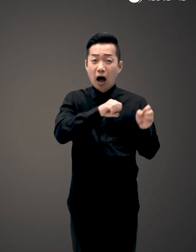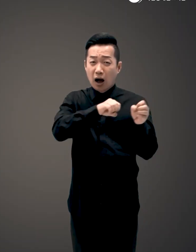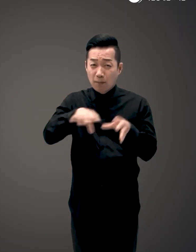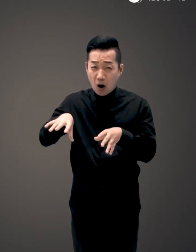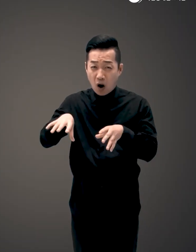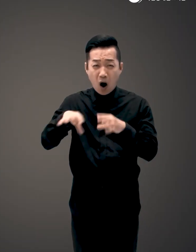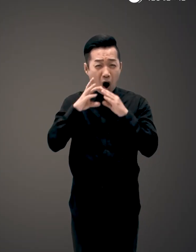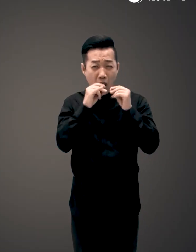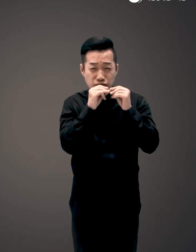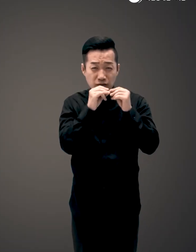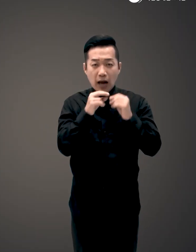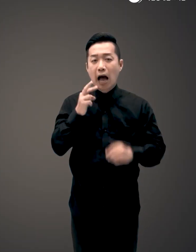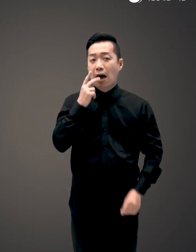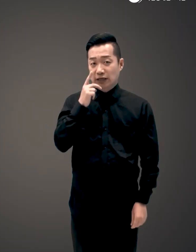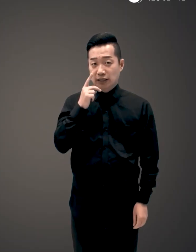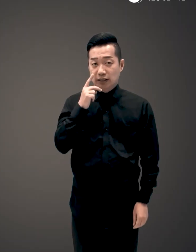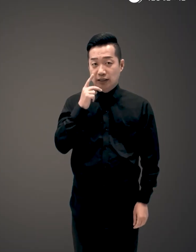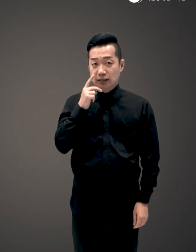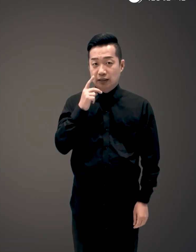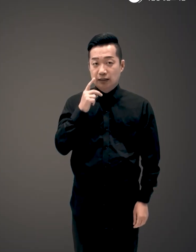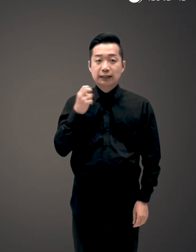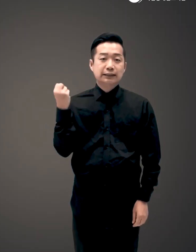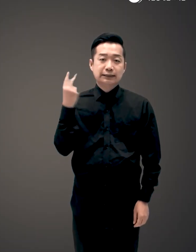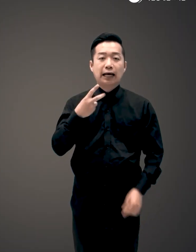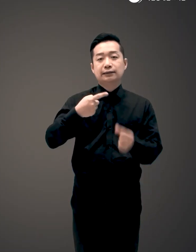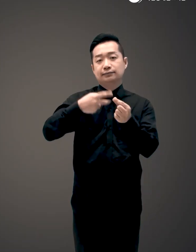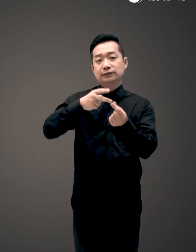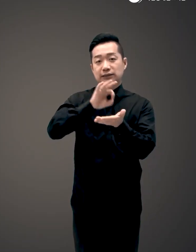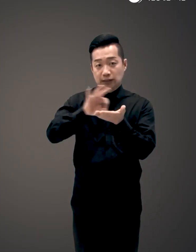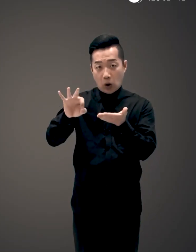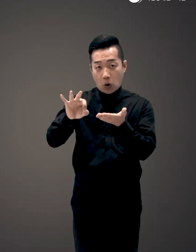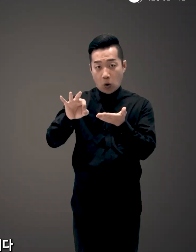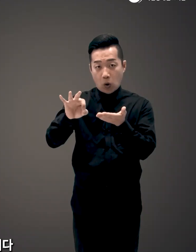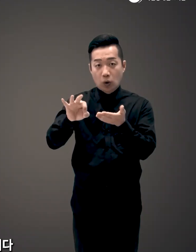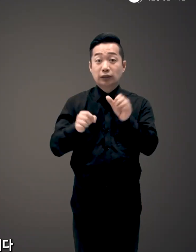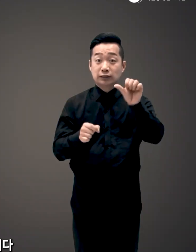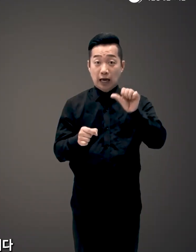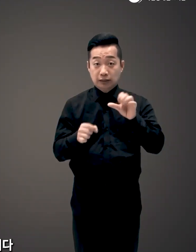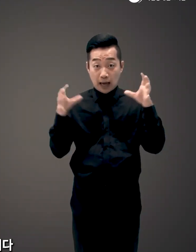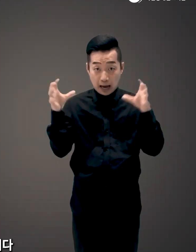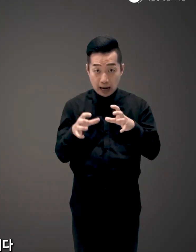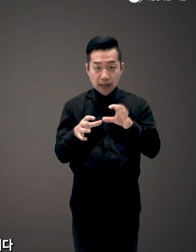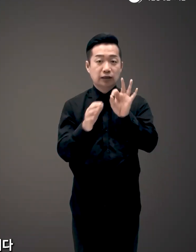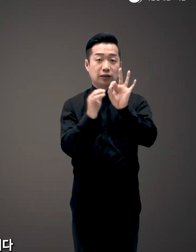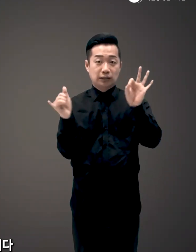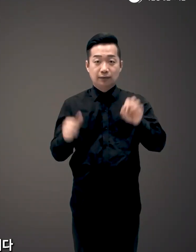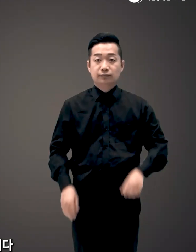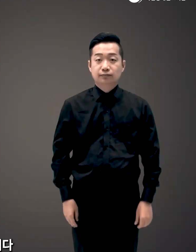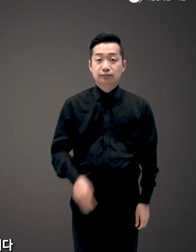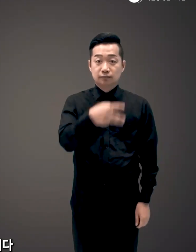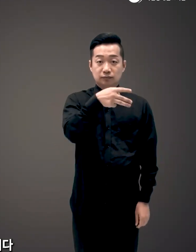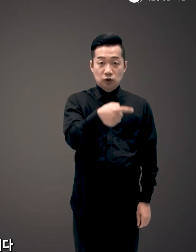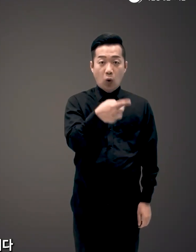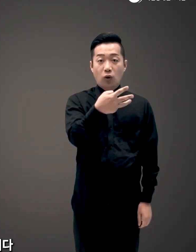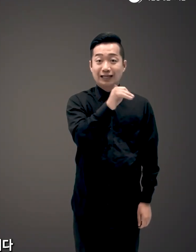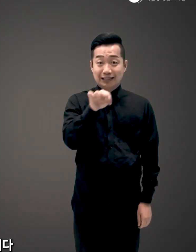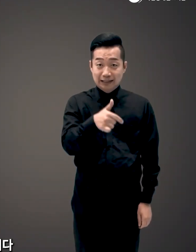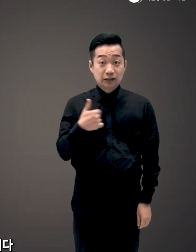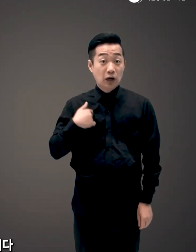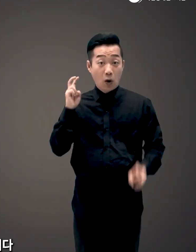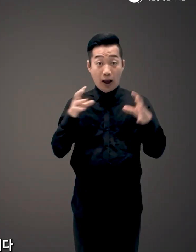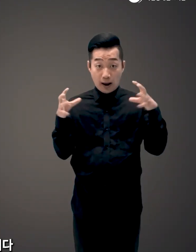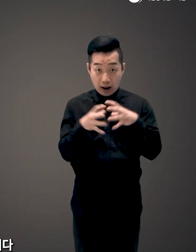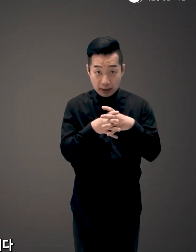홀더도 그 폐플라스틱으로 업사이클링해서 만든 거거든요. 그거 5개 해서 총 10분에게 토리든 마세스